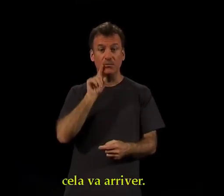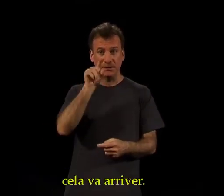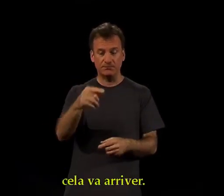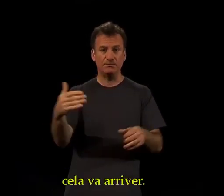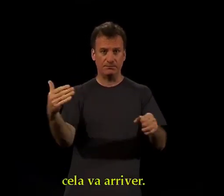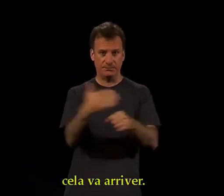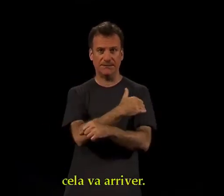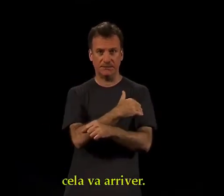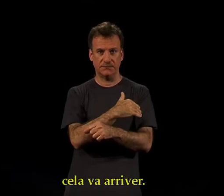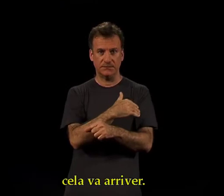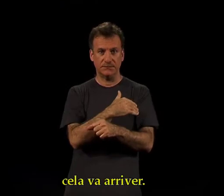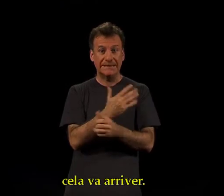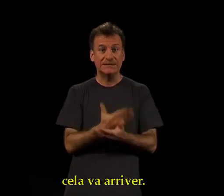cela va arriver. »